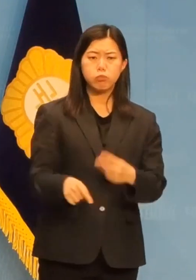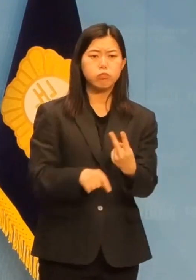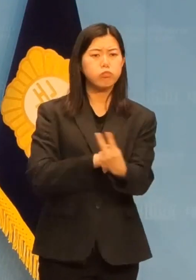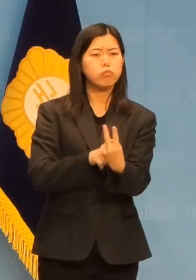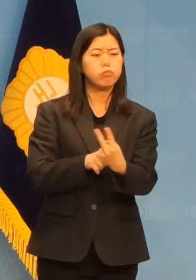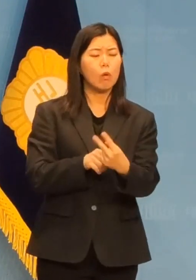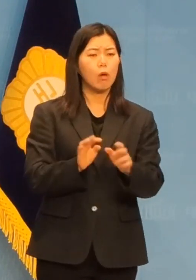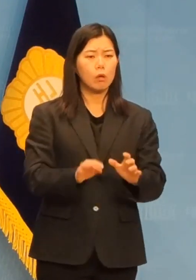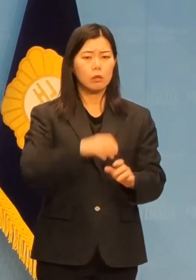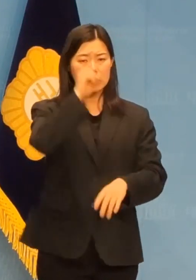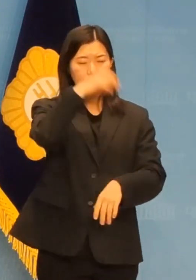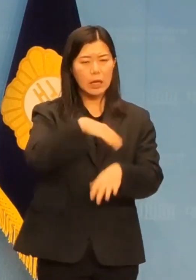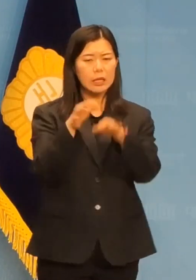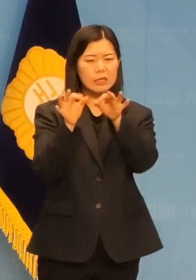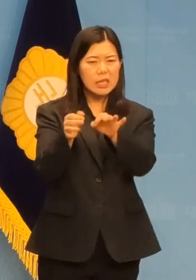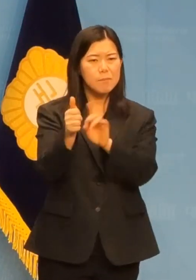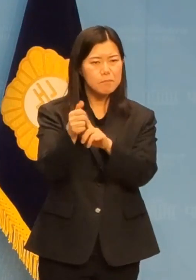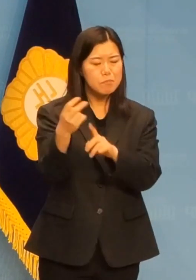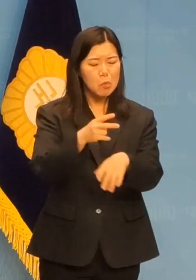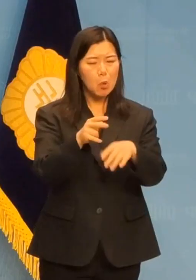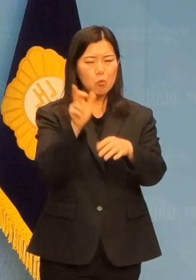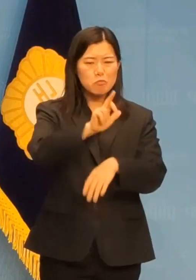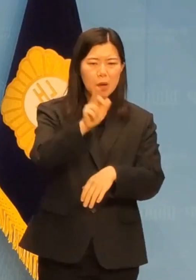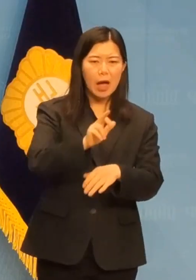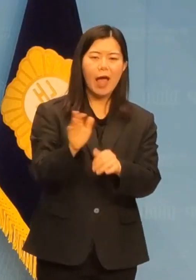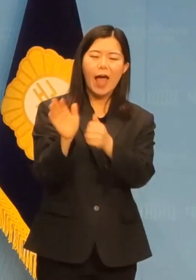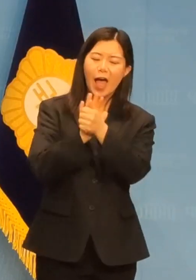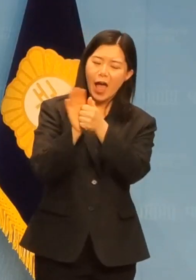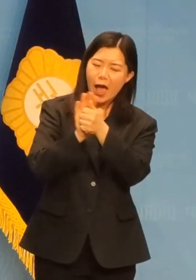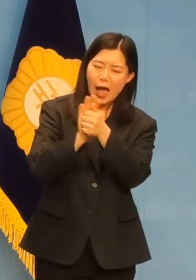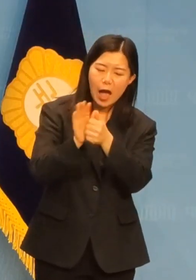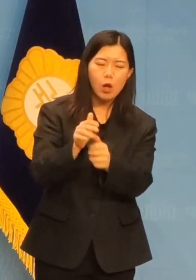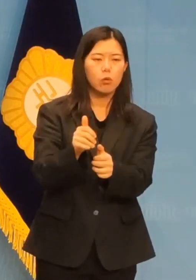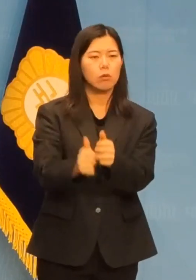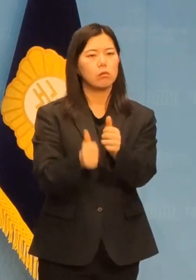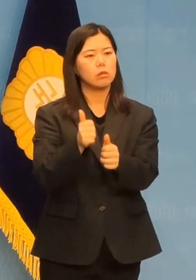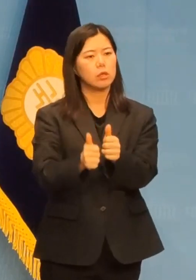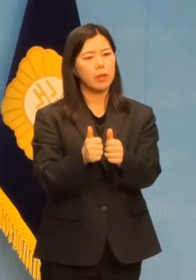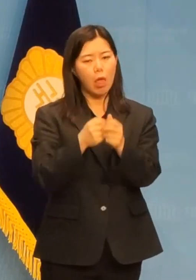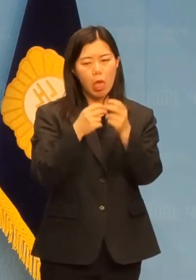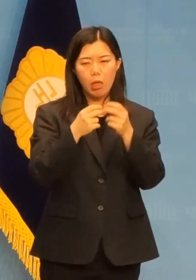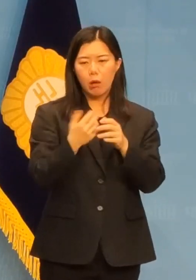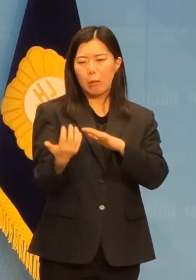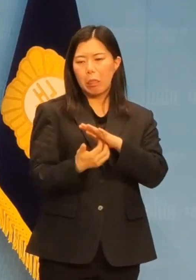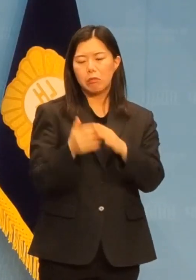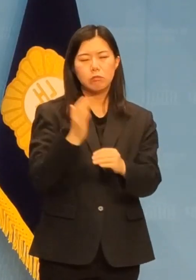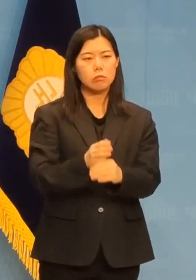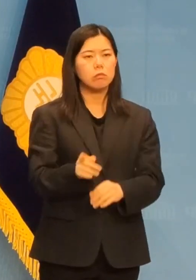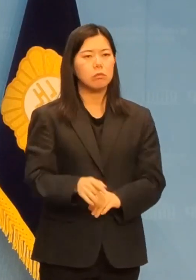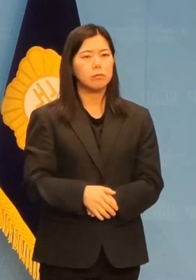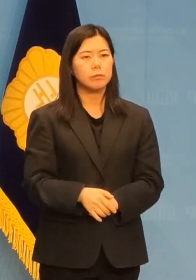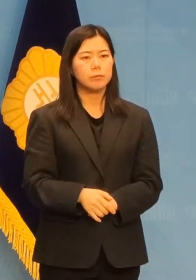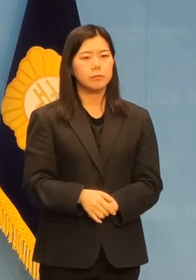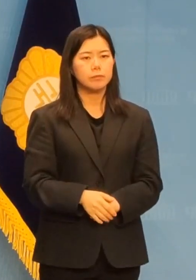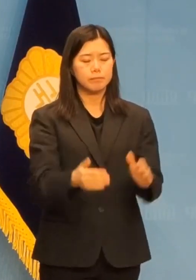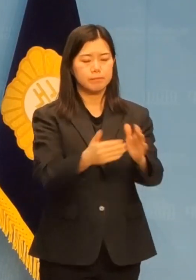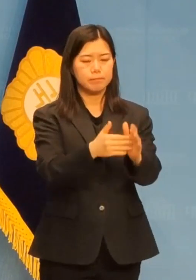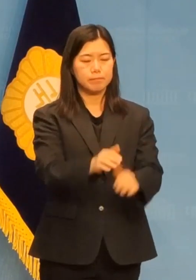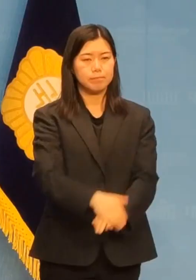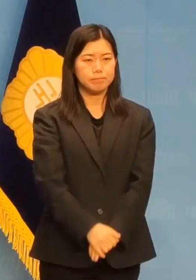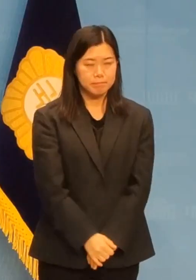그저 김범준과 쿠팡에 잘 보이기 위한 경쟁에만 혈안이 되어 있는 것입니까?